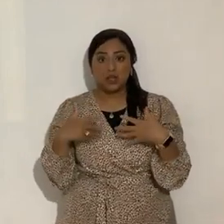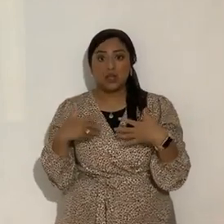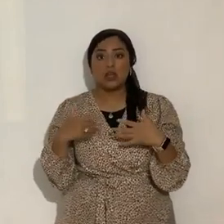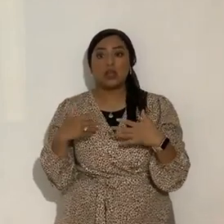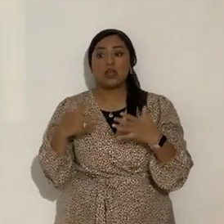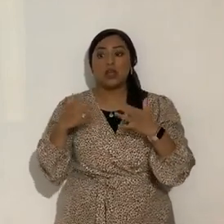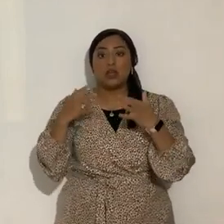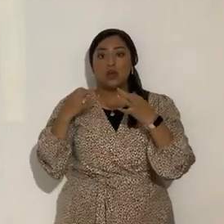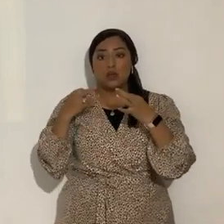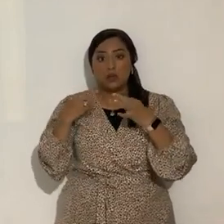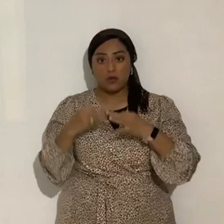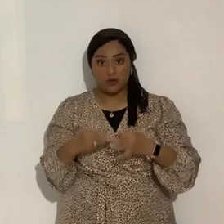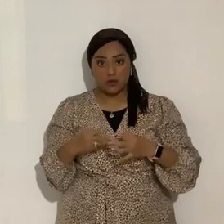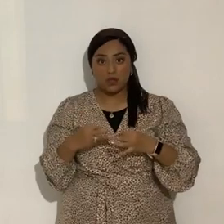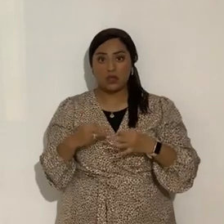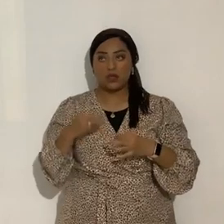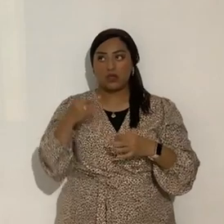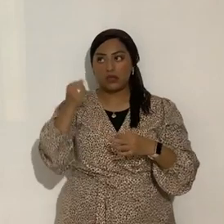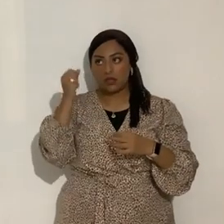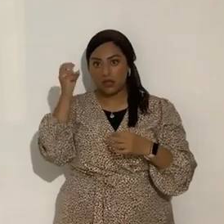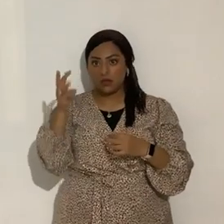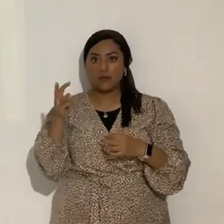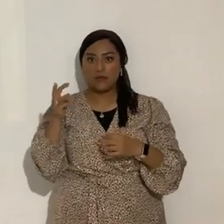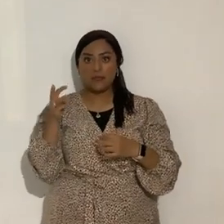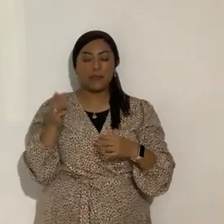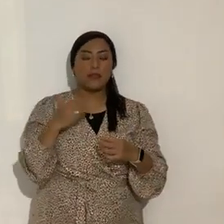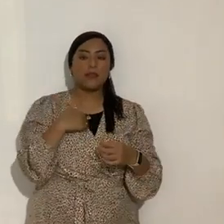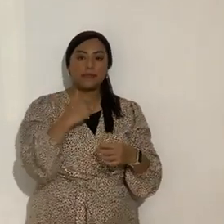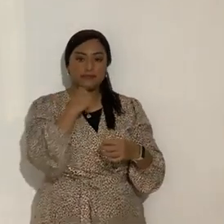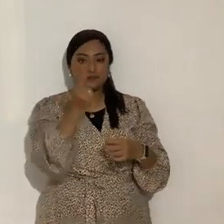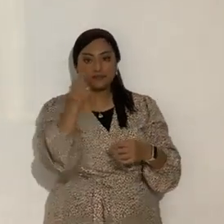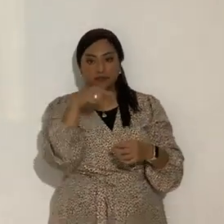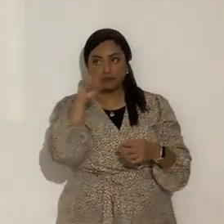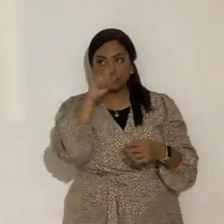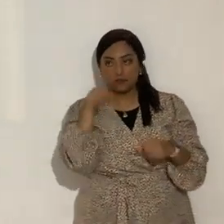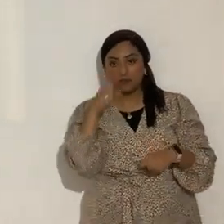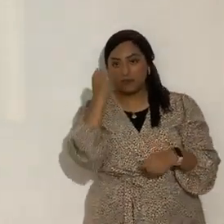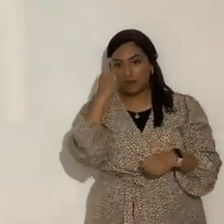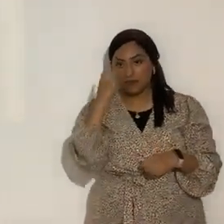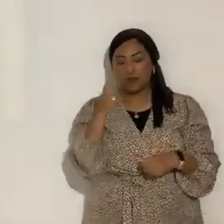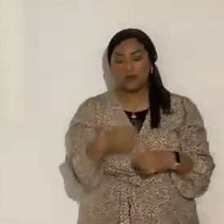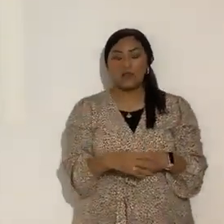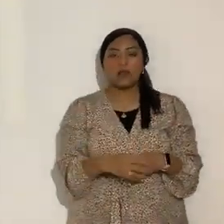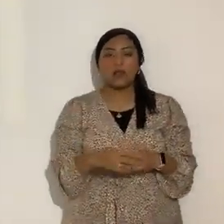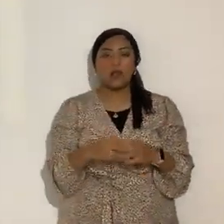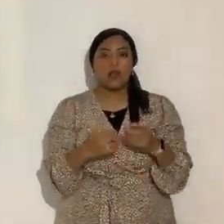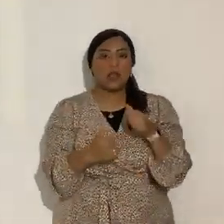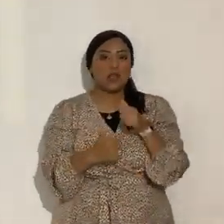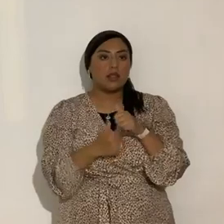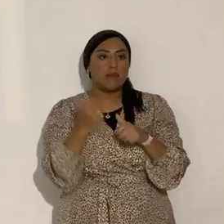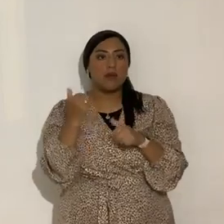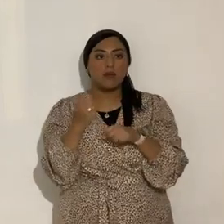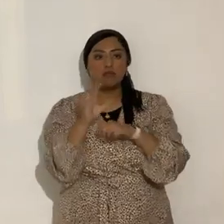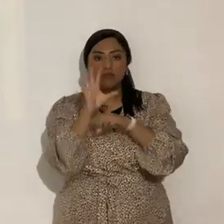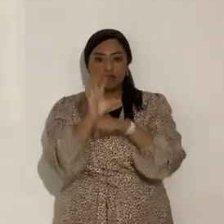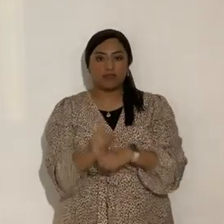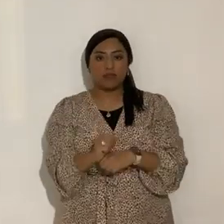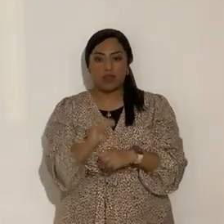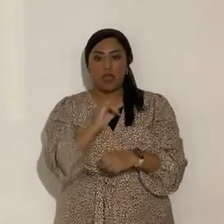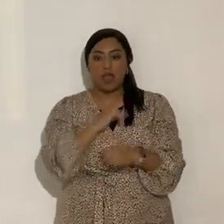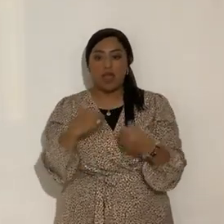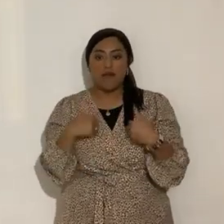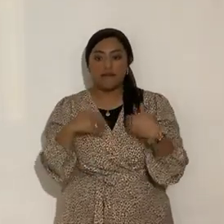la voluntad de Yahshua. Lo voy a decir así para que se entienda. Lo más frecuente que